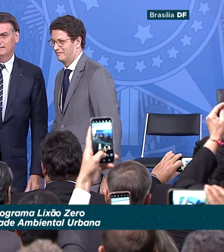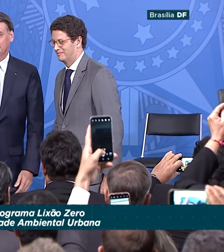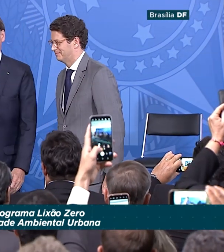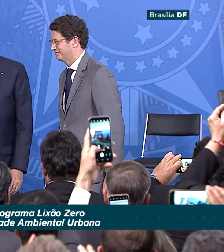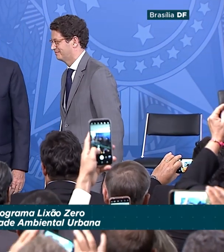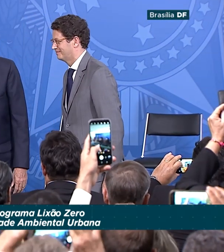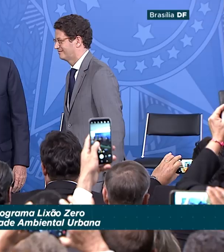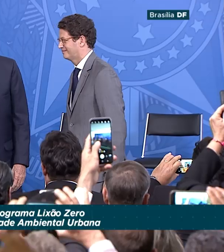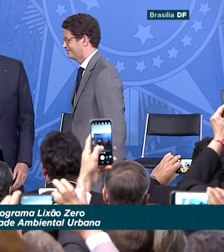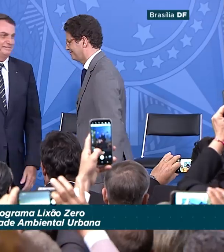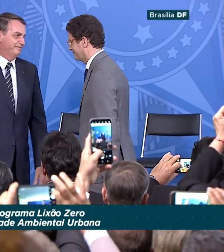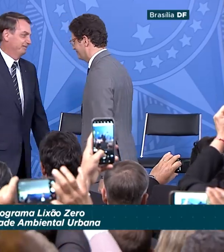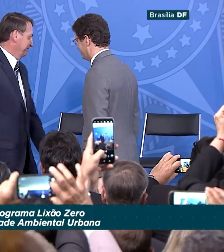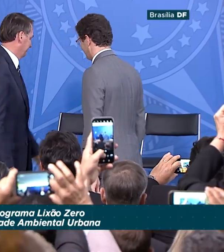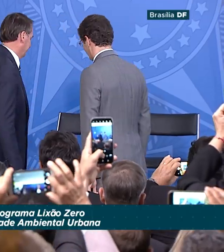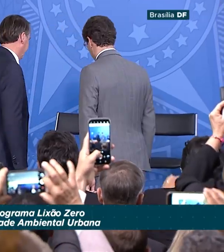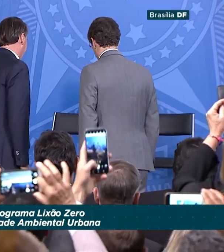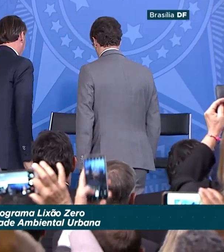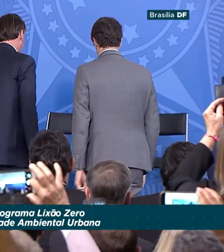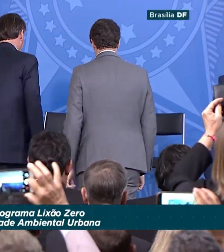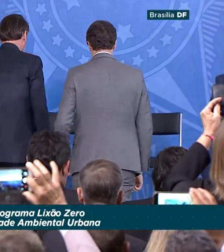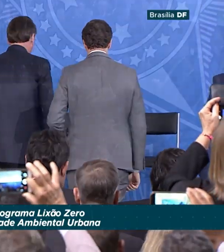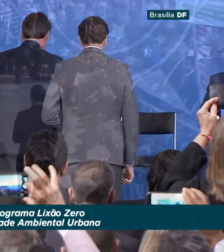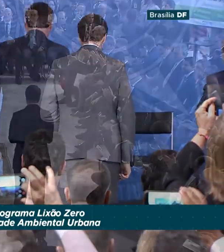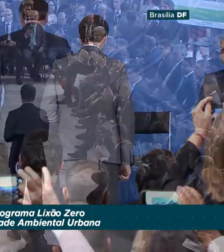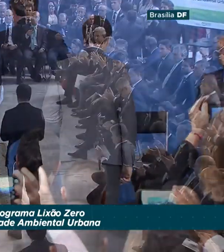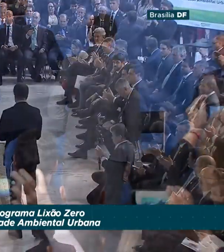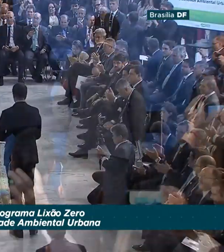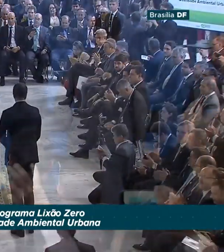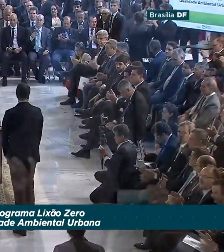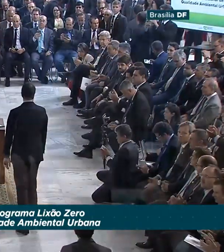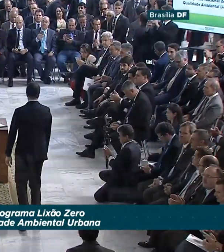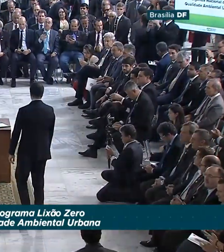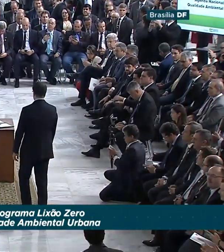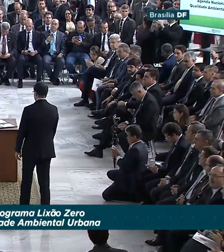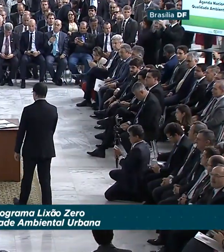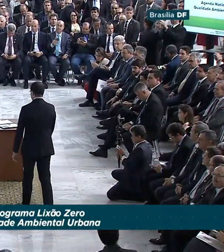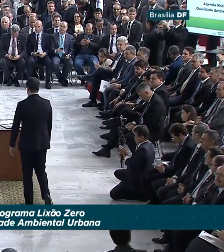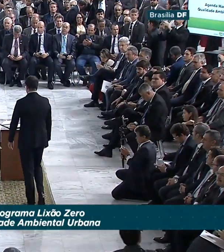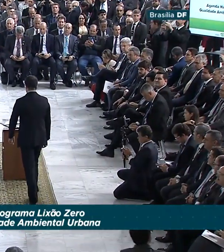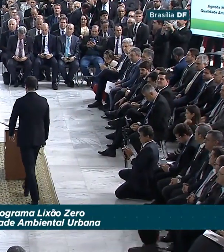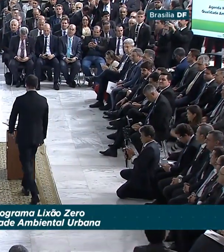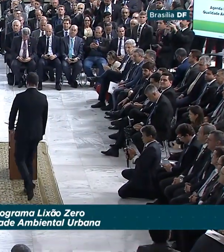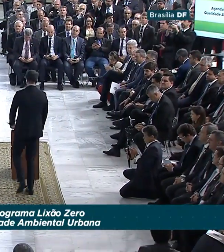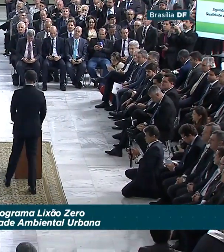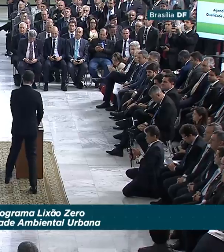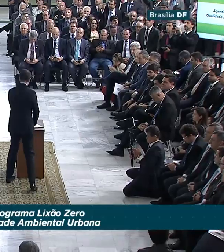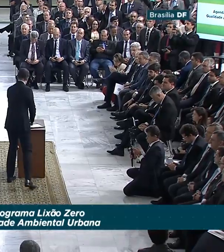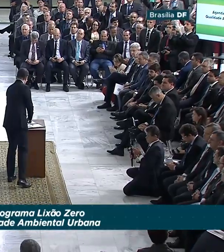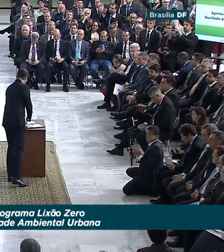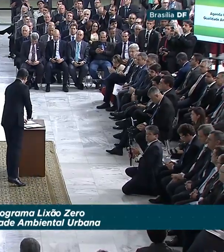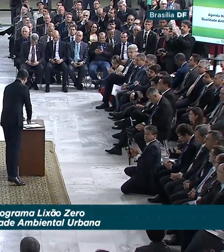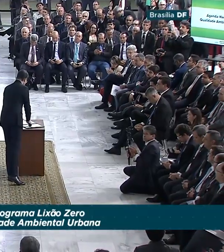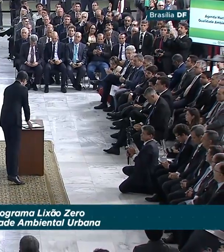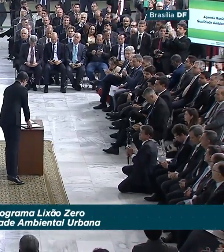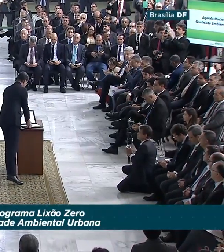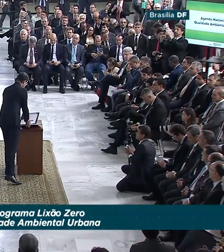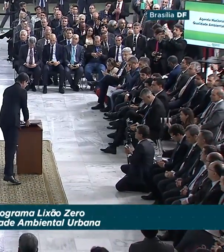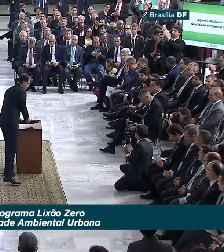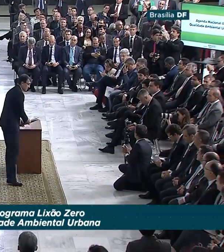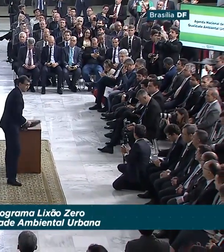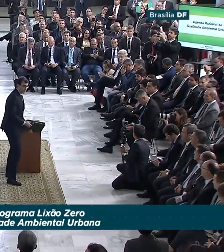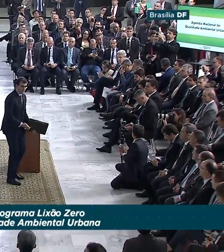9.177, de 23 de outubro de 2017. Quanto à implementação de sistema de logística reversa